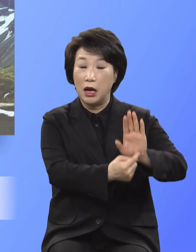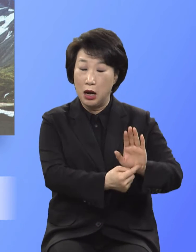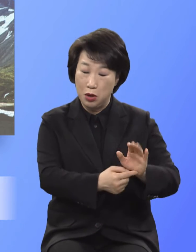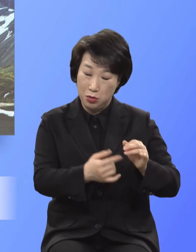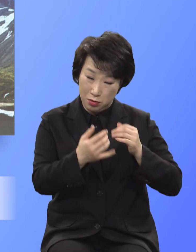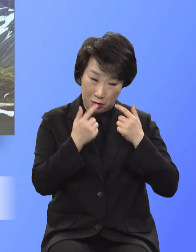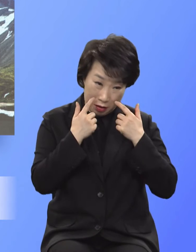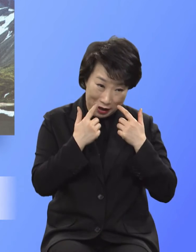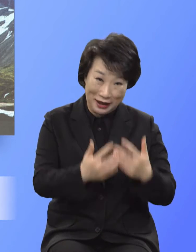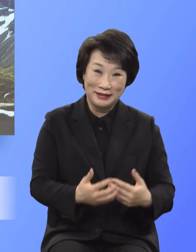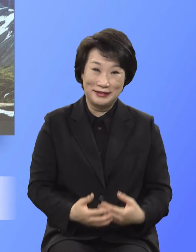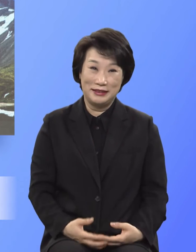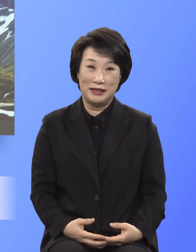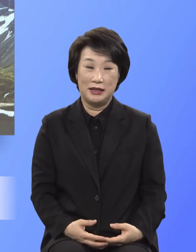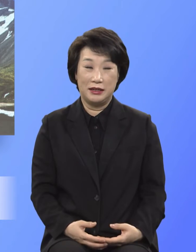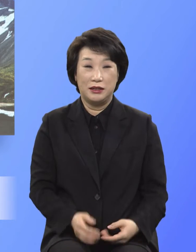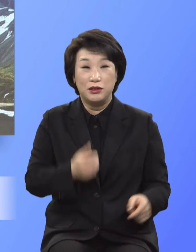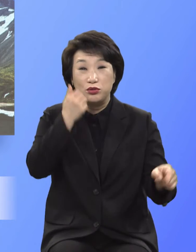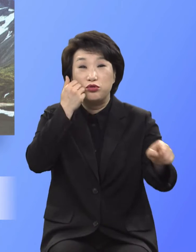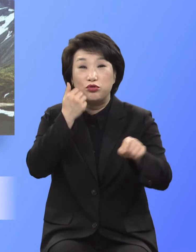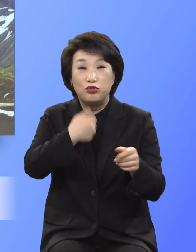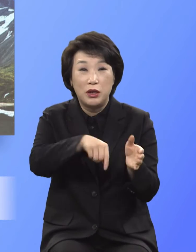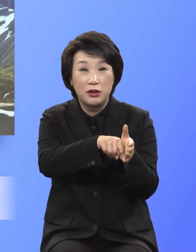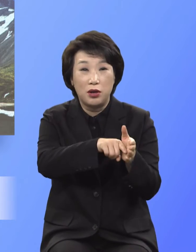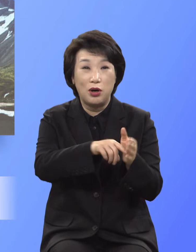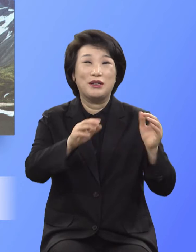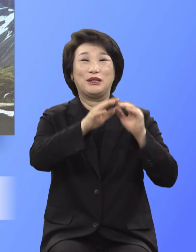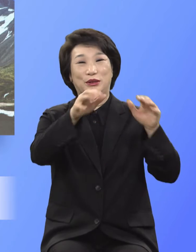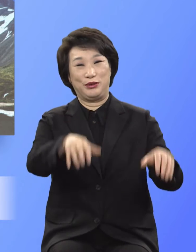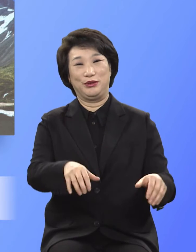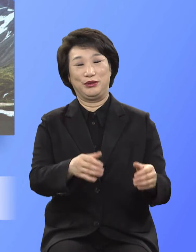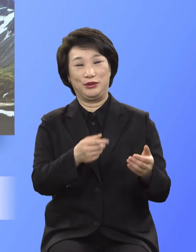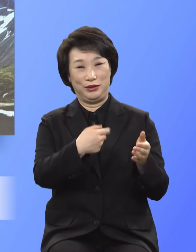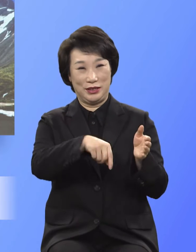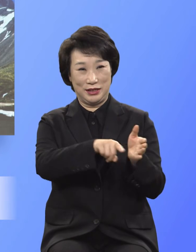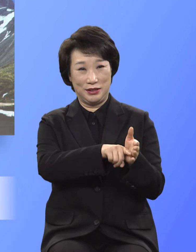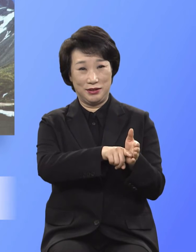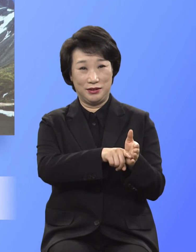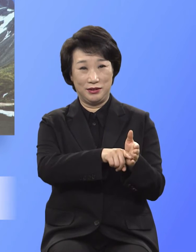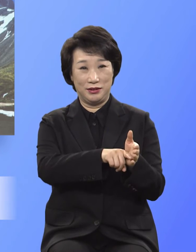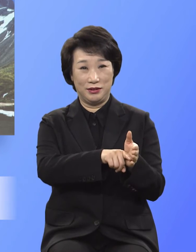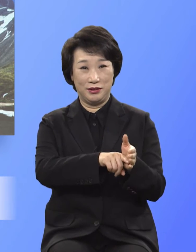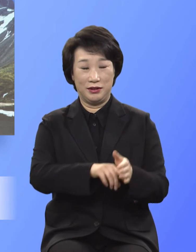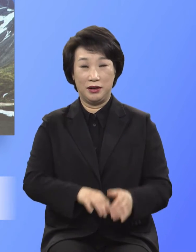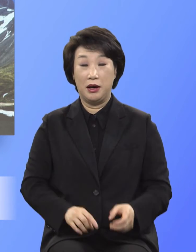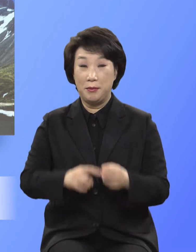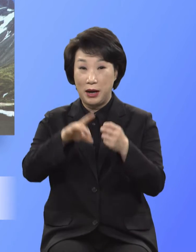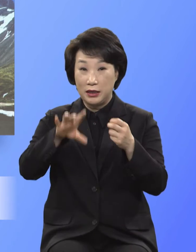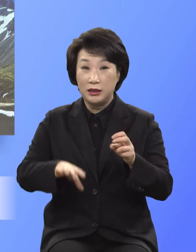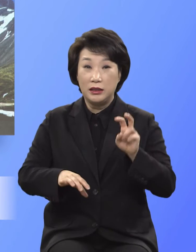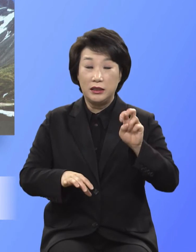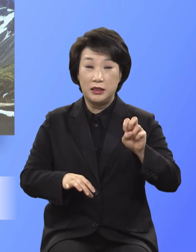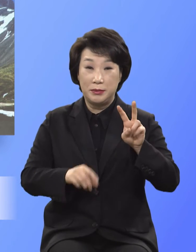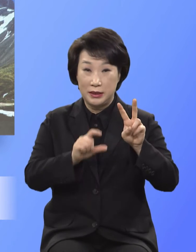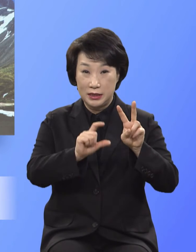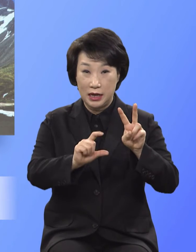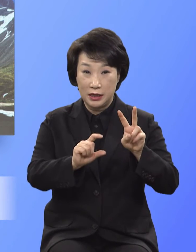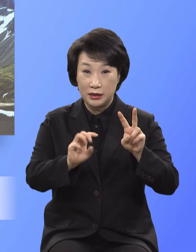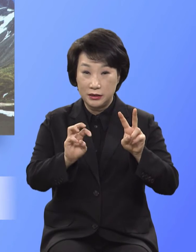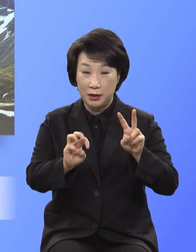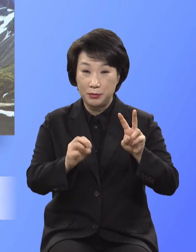것입니다. 누구를 위해서? 이웃을 위해서. 마태복음